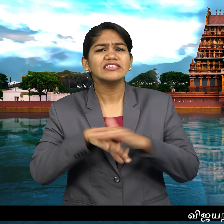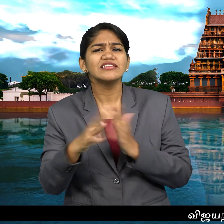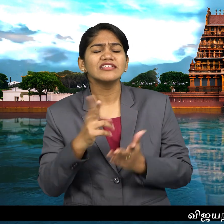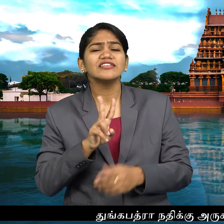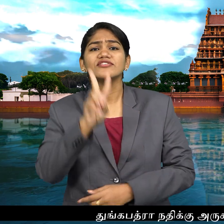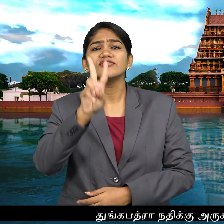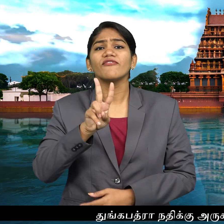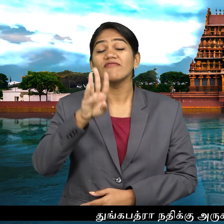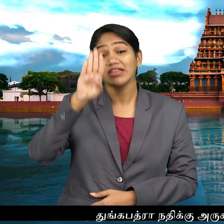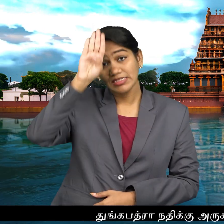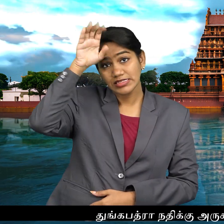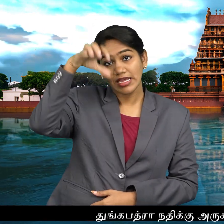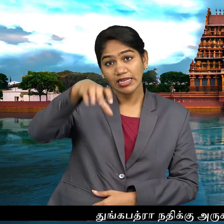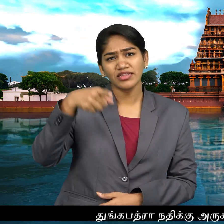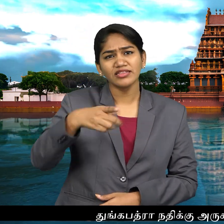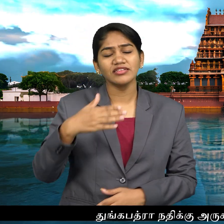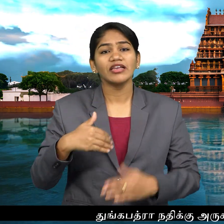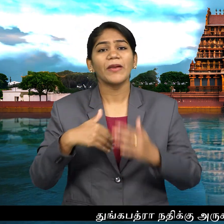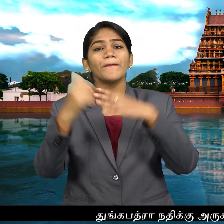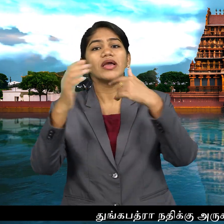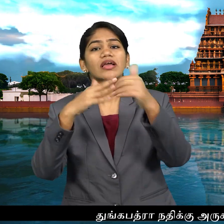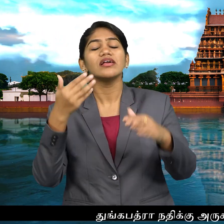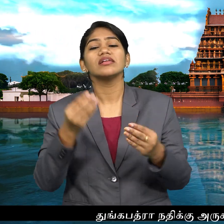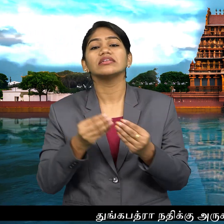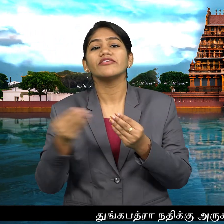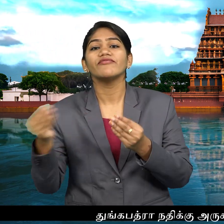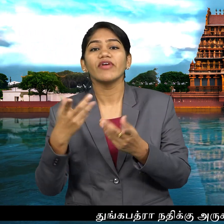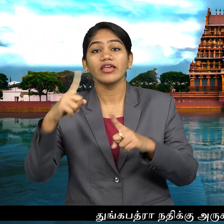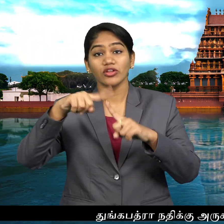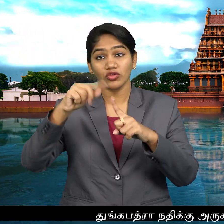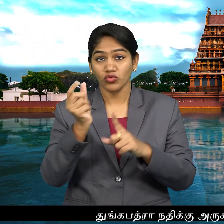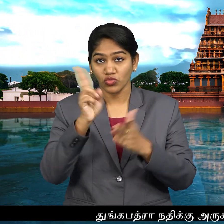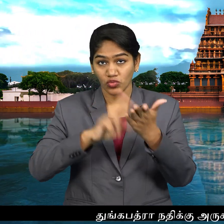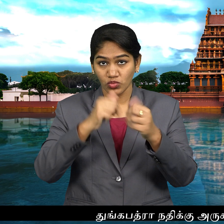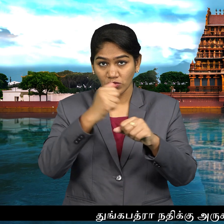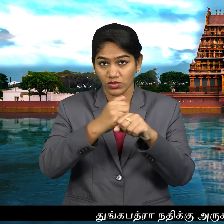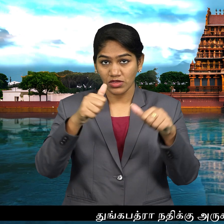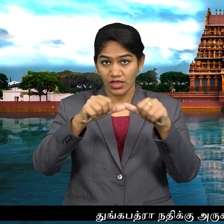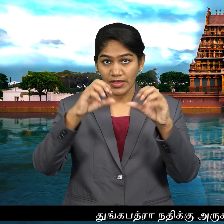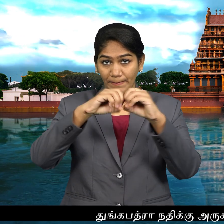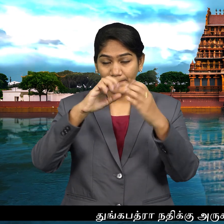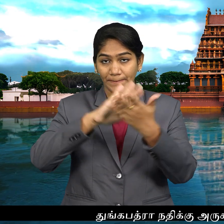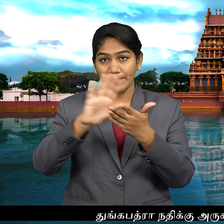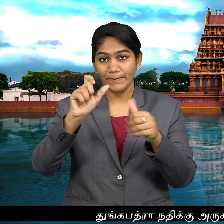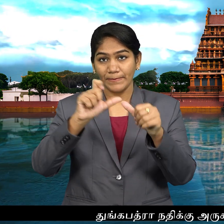விஜயநகர ஆட்சி துங்கபத்ரா நதிக்கு அருகில் பழைய கோவில்களான